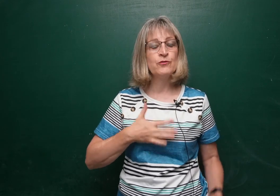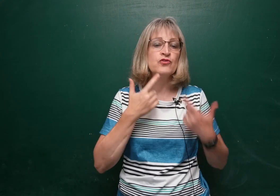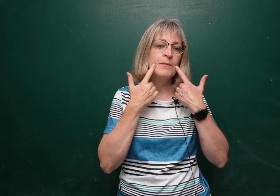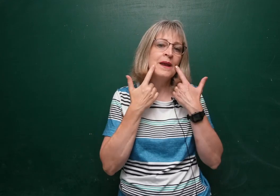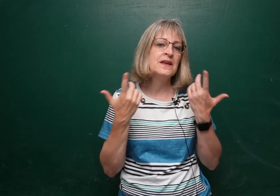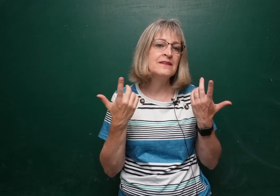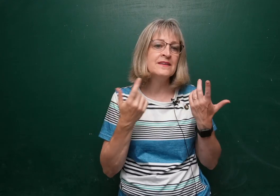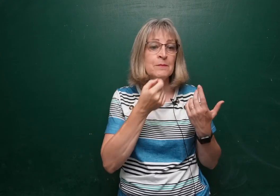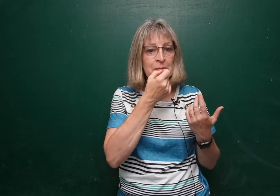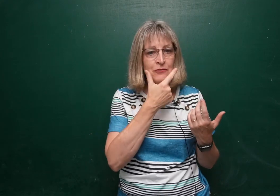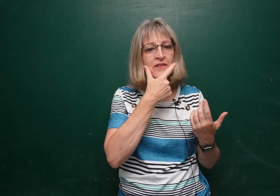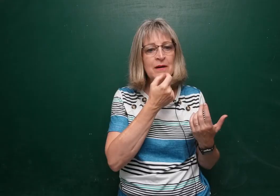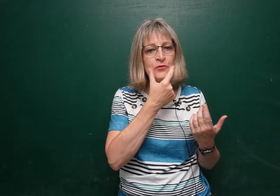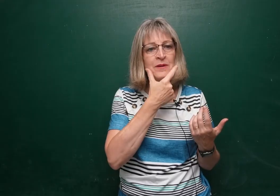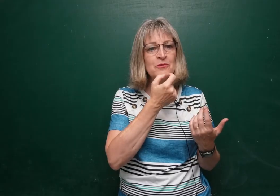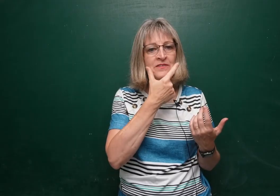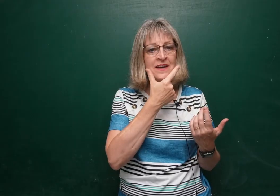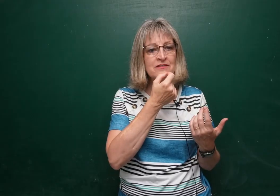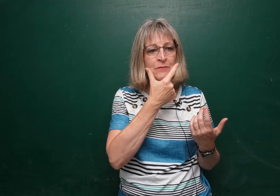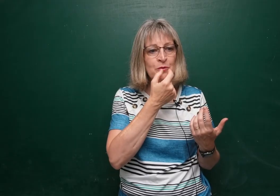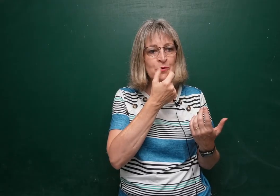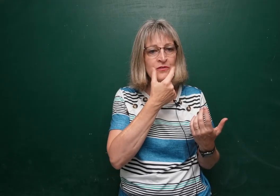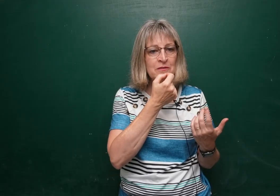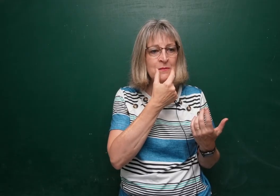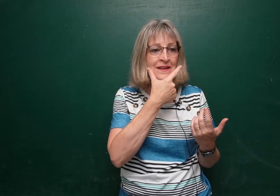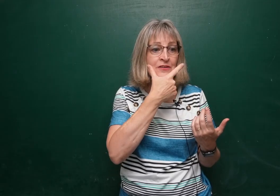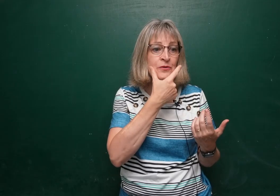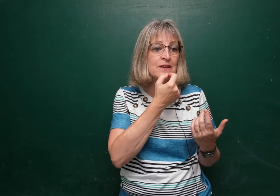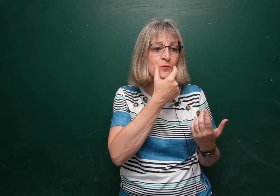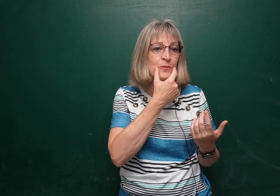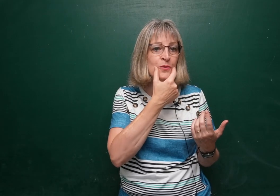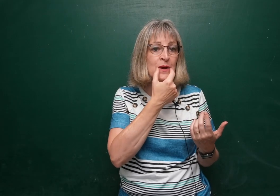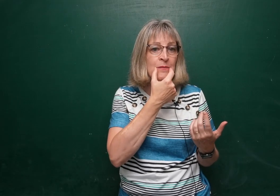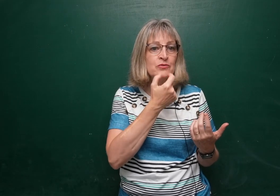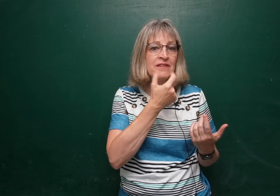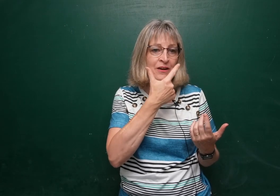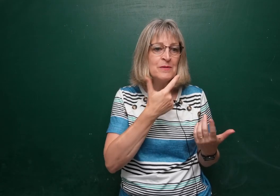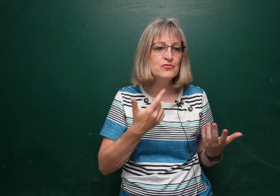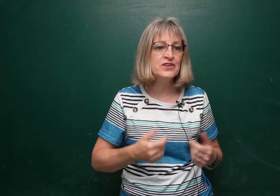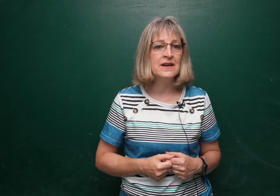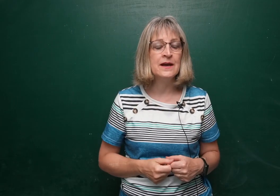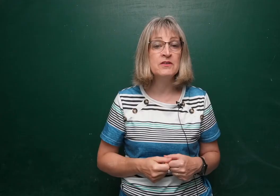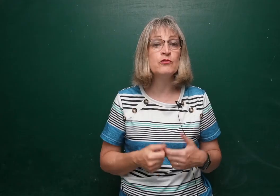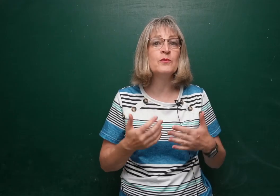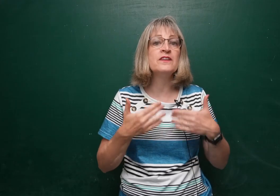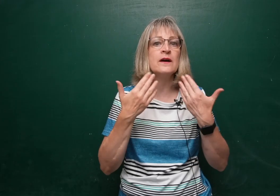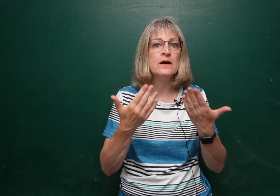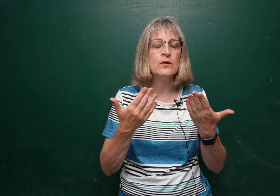vais pas labialiser, mais par contre, je vais avoir besoin de mon visage, enfin je vais mettre un sourire, donc ma bouche, elle va quand même bouger, hein, mais je suis pas obligée de dire